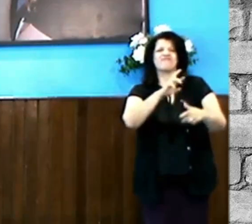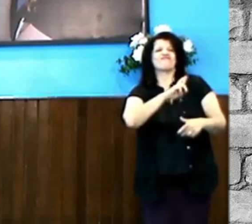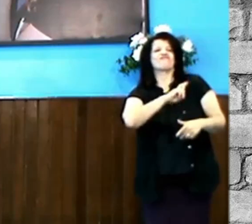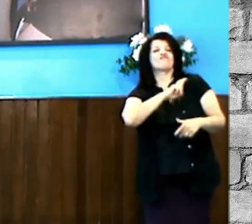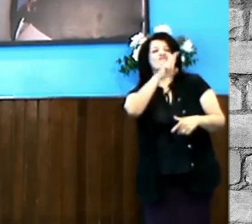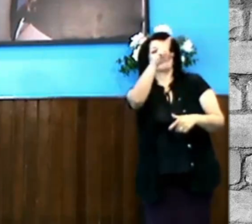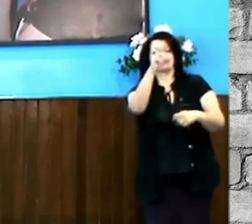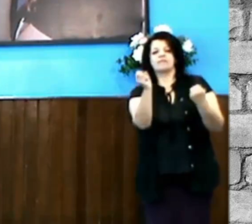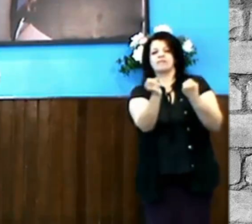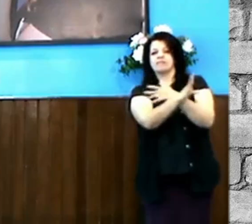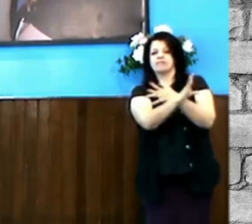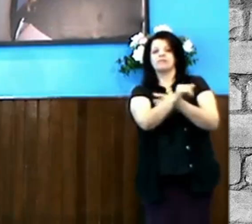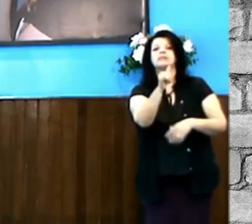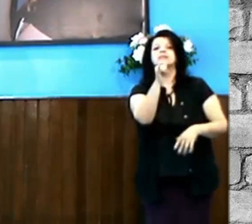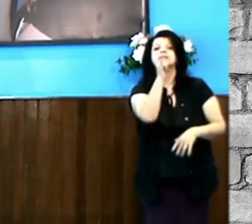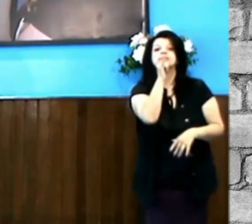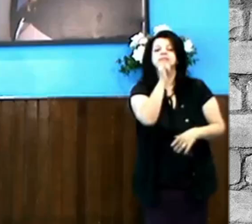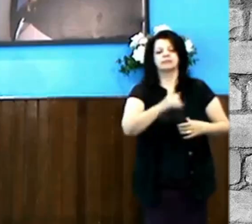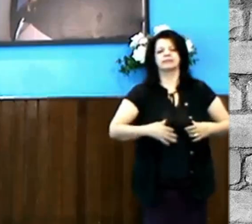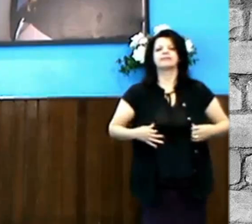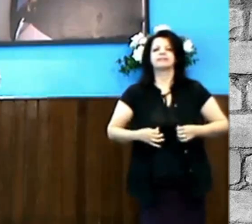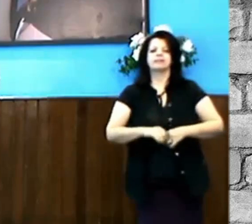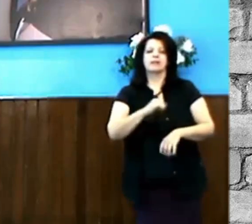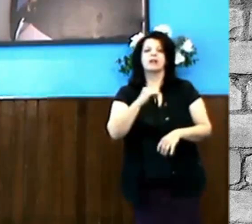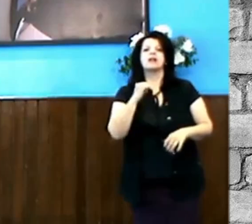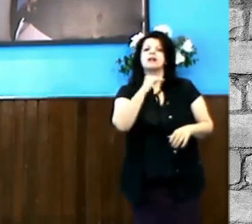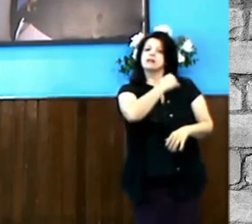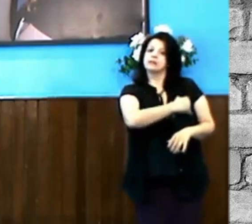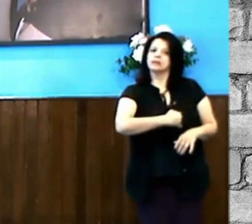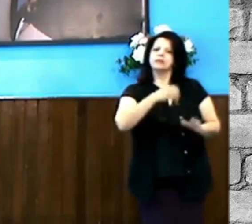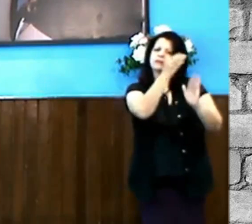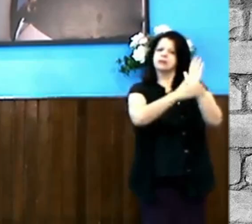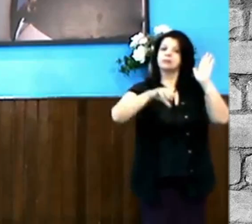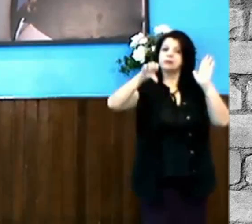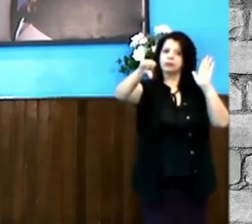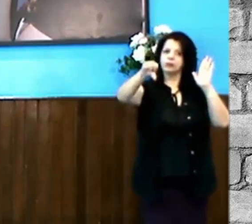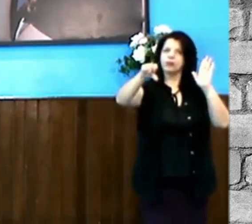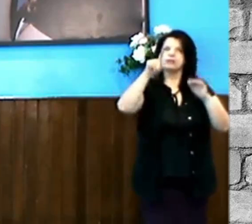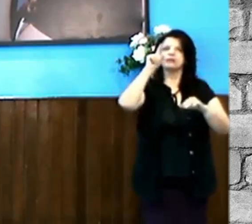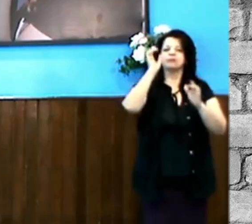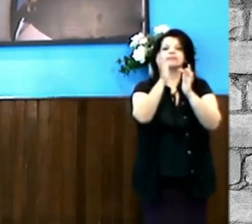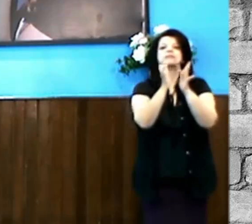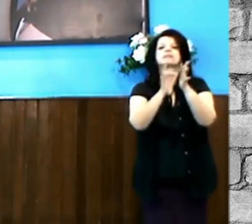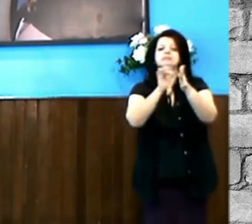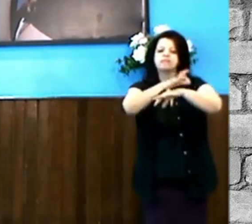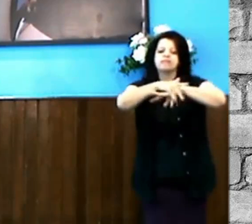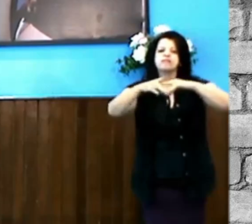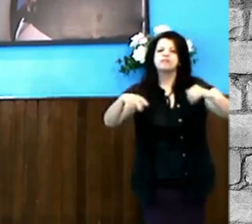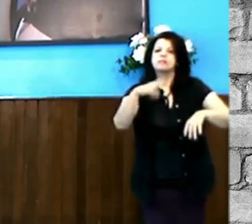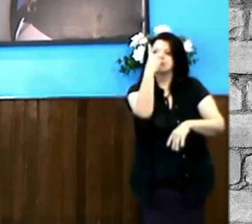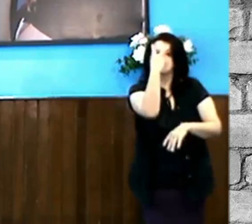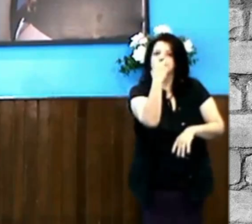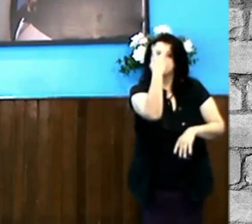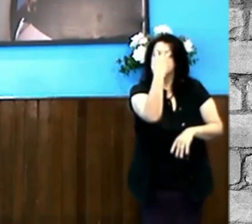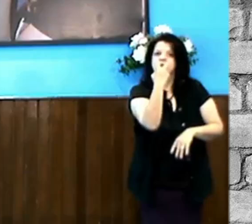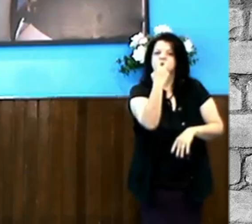vazia. Vou dar um exemplo disso. Em João capítulo 9, o Senhor Jesus cura aquele cego de nascença. Diz a